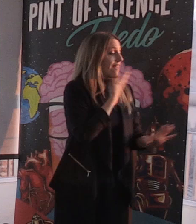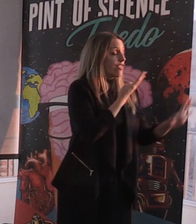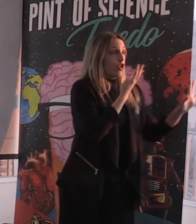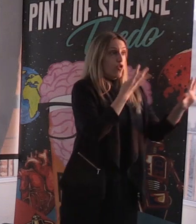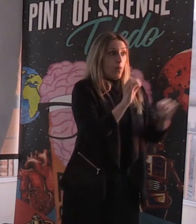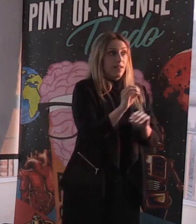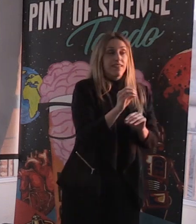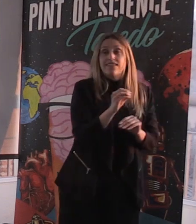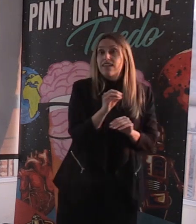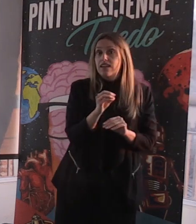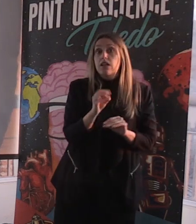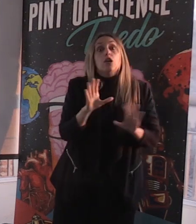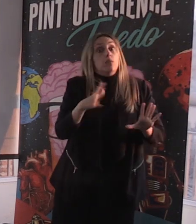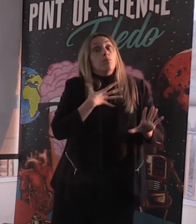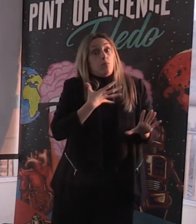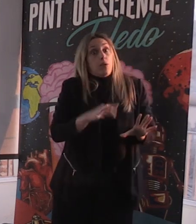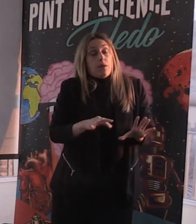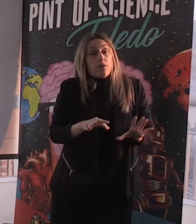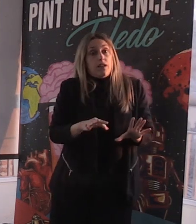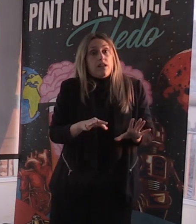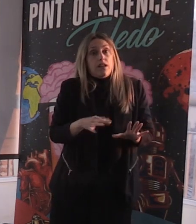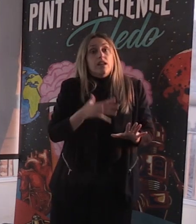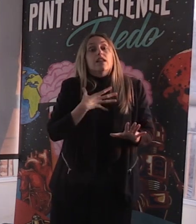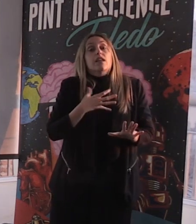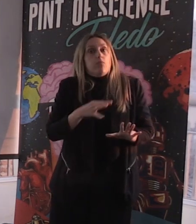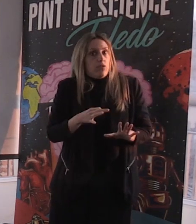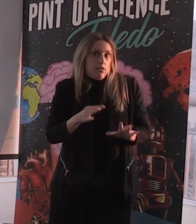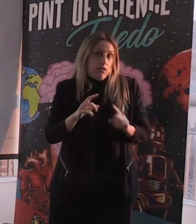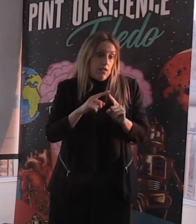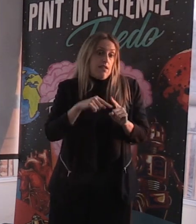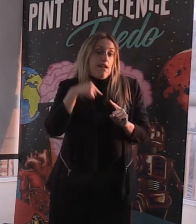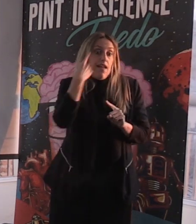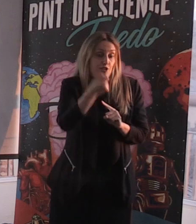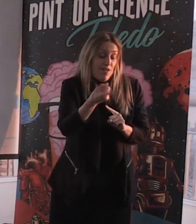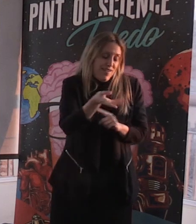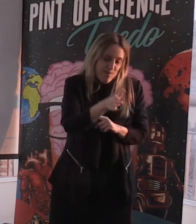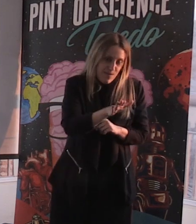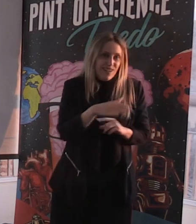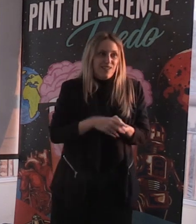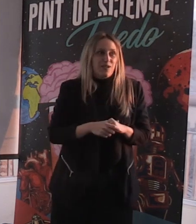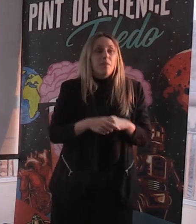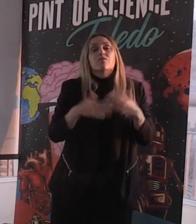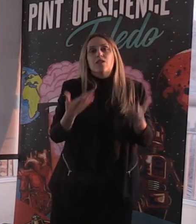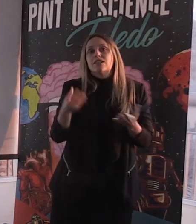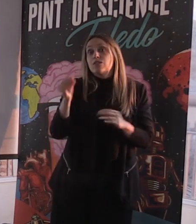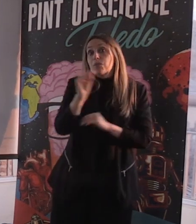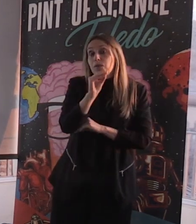probable, es una lotería, que no vas a sobrevivir el año que viene. Entonces, esta es la pregunta, ¿por qué